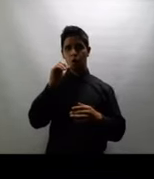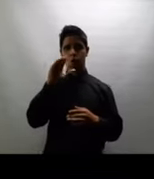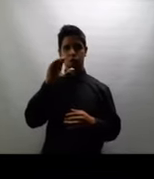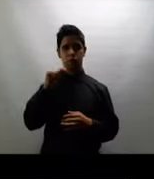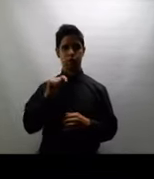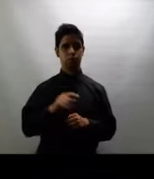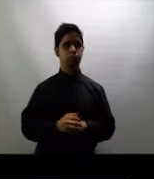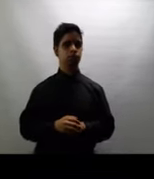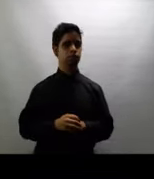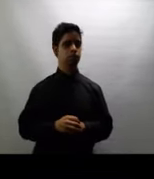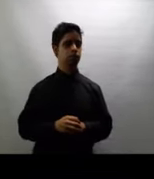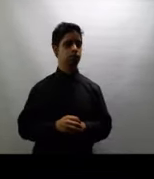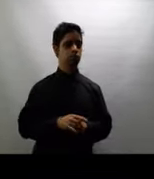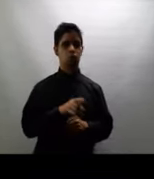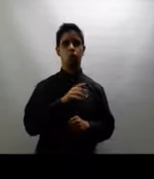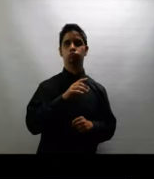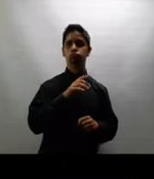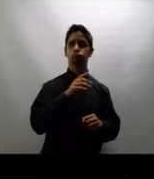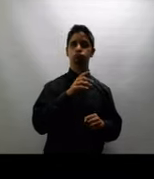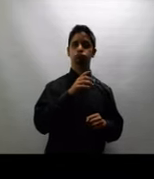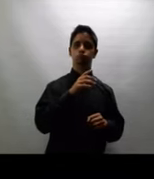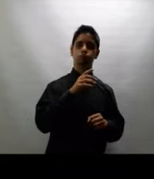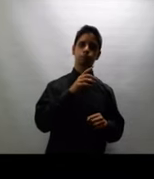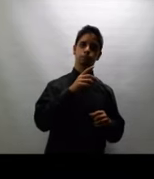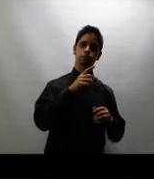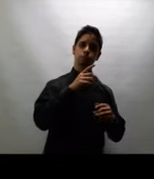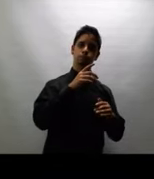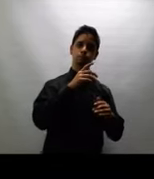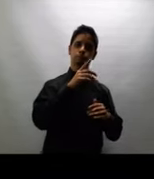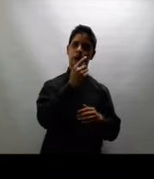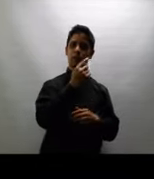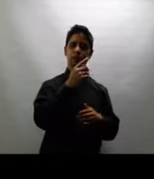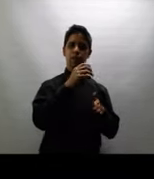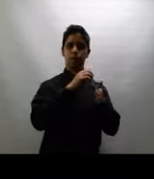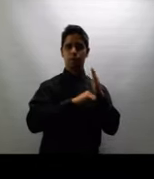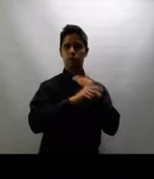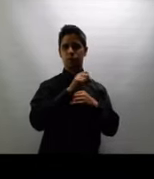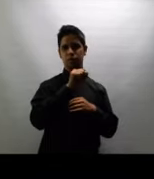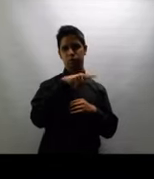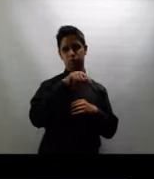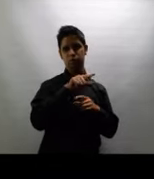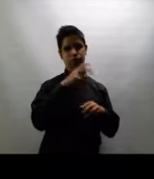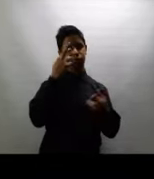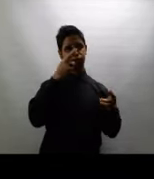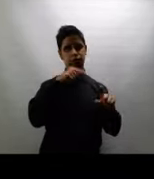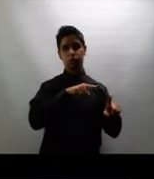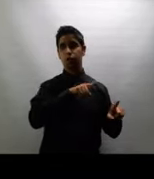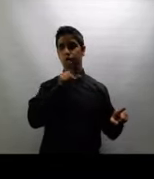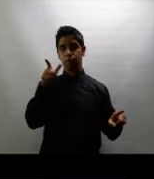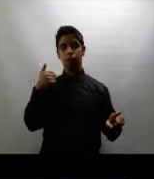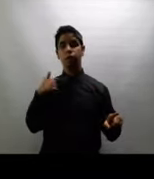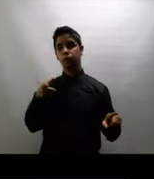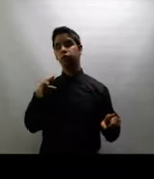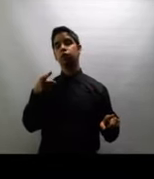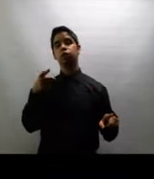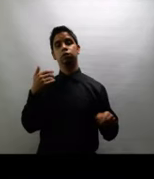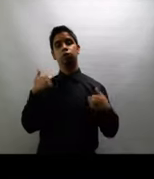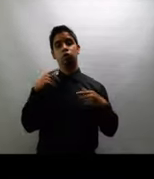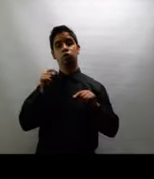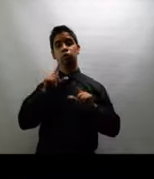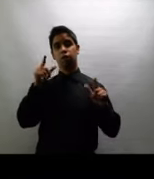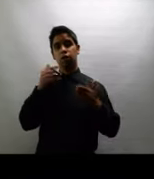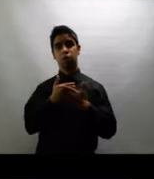menos de septiembre. Muy bien. Ese martes que viene, septiembre, tenemos una sorpresita. Tiene